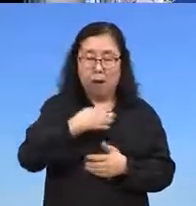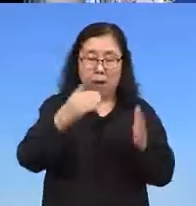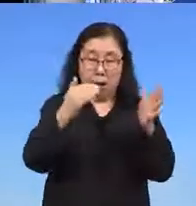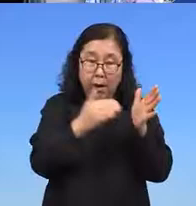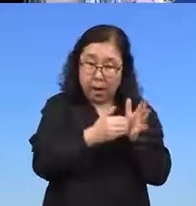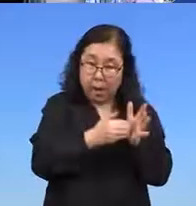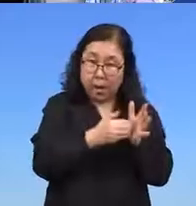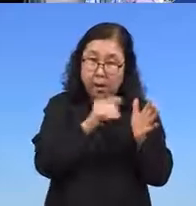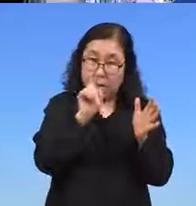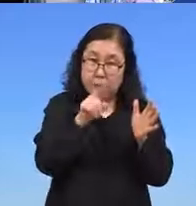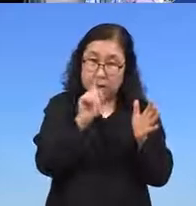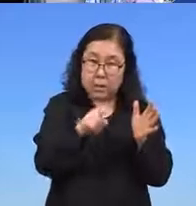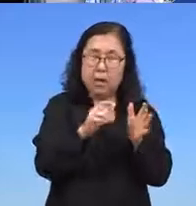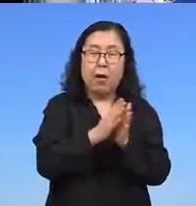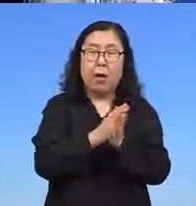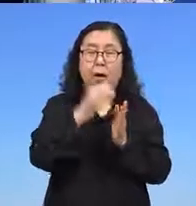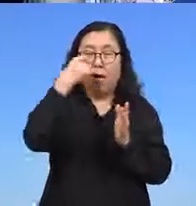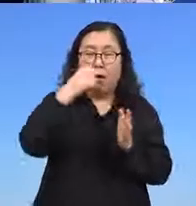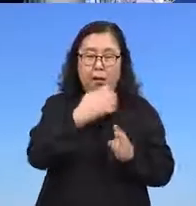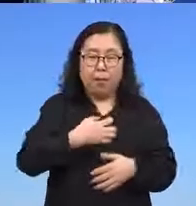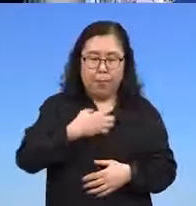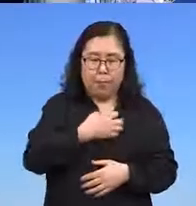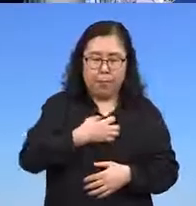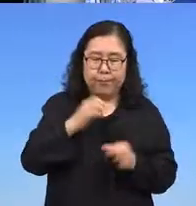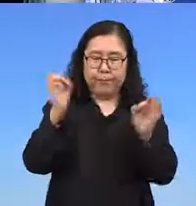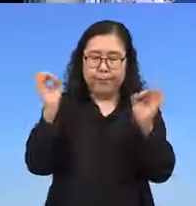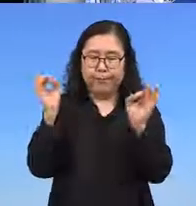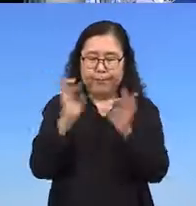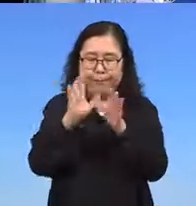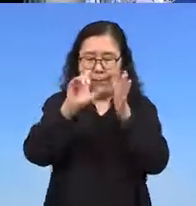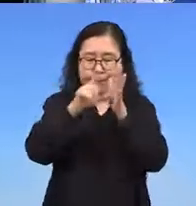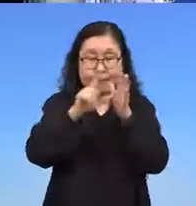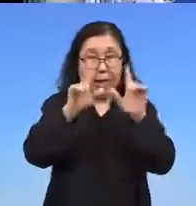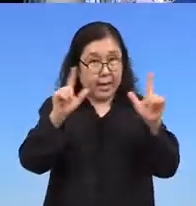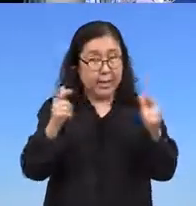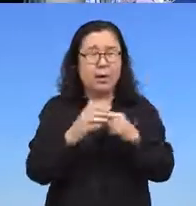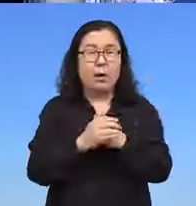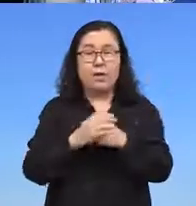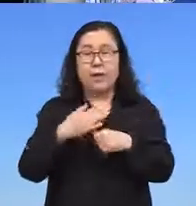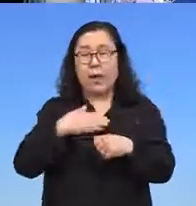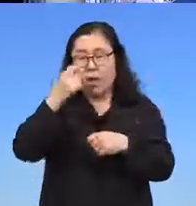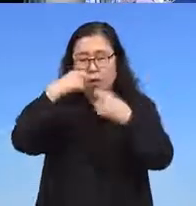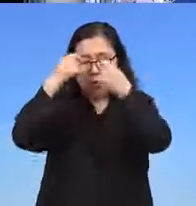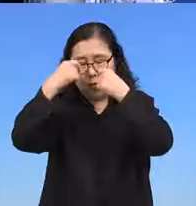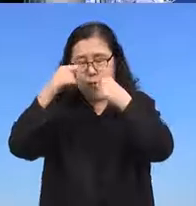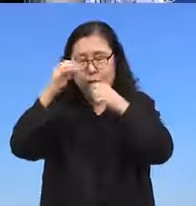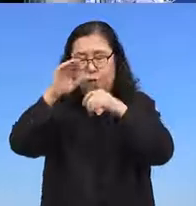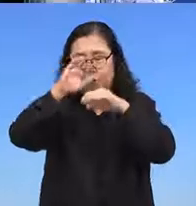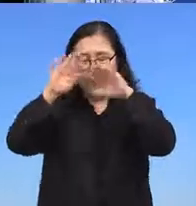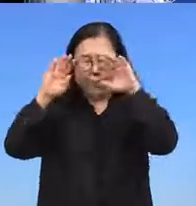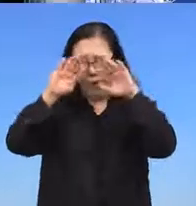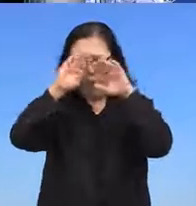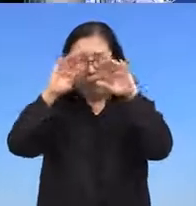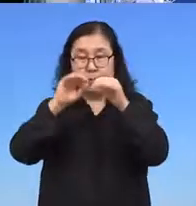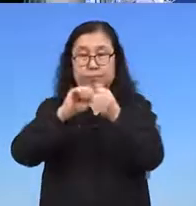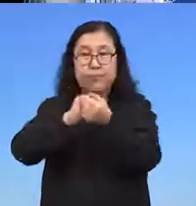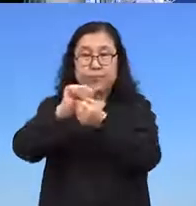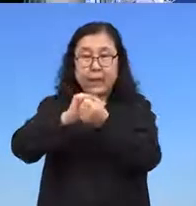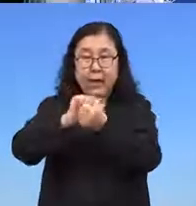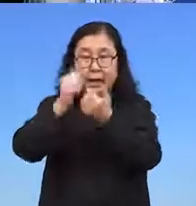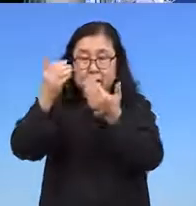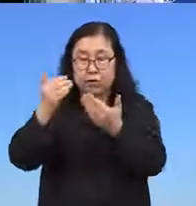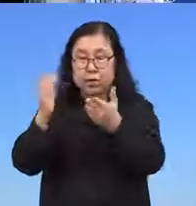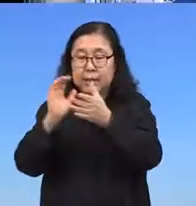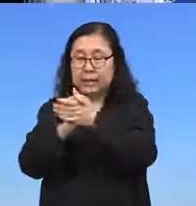슬픔이 끝나는 건 슬픔이 사라지는 순간이 아니라 내 눈물을 닦아줄 친구가